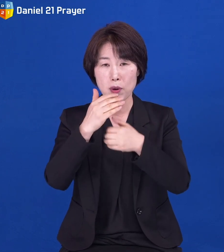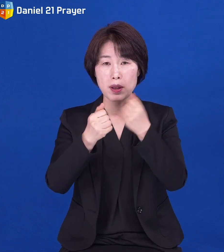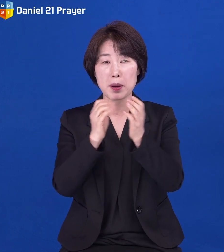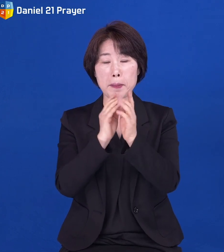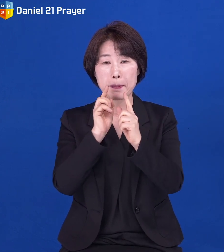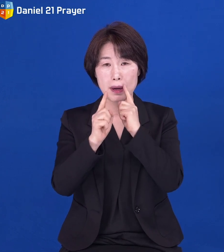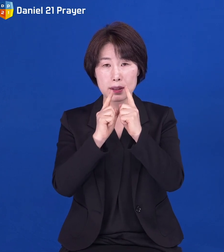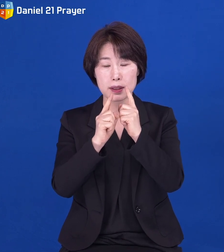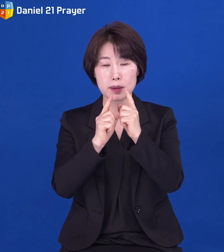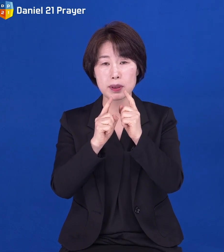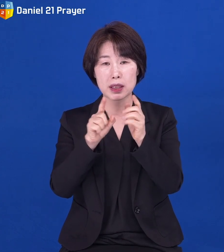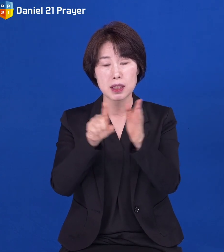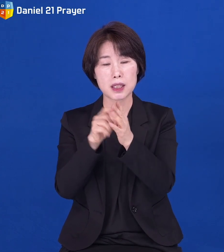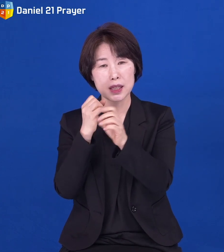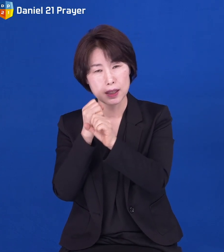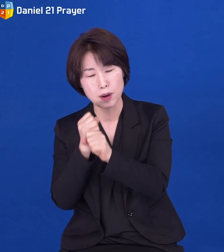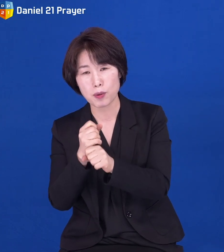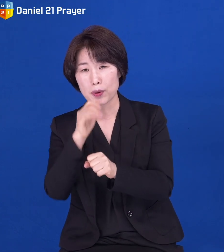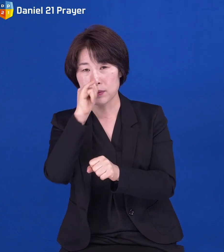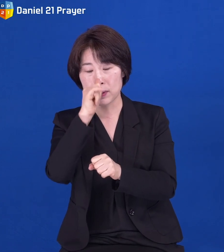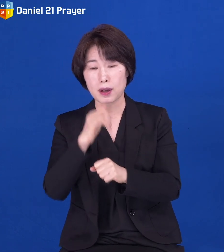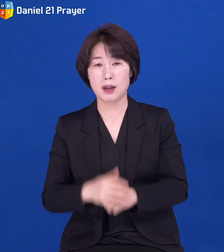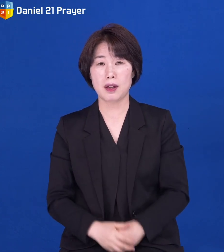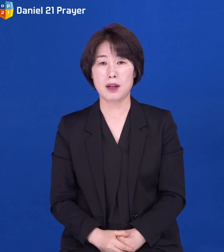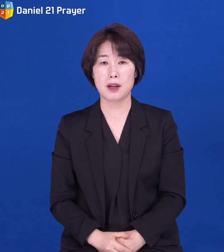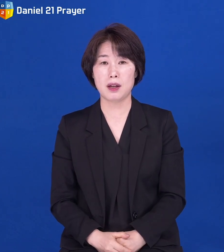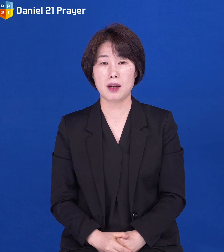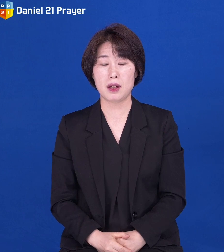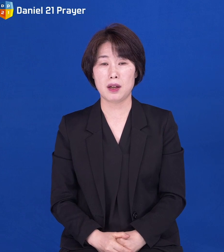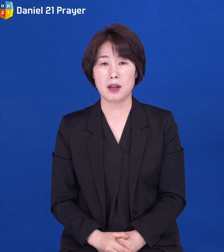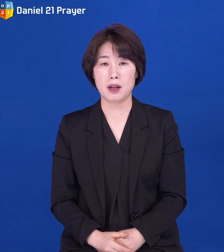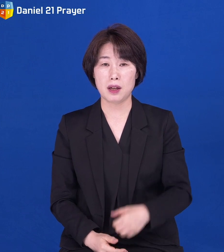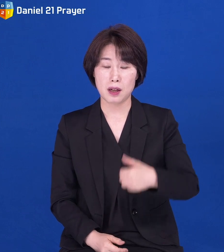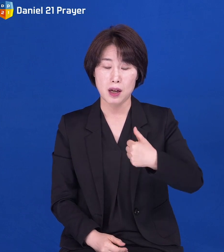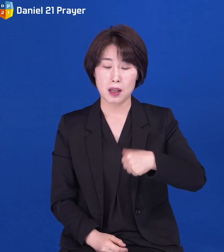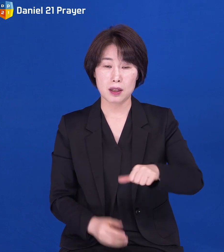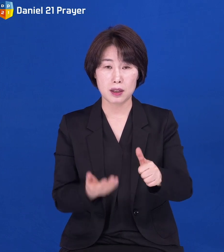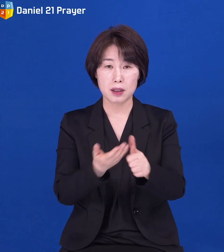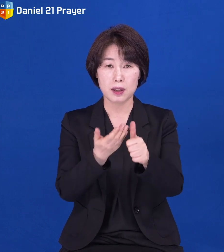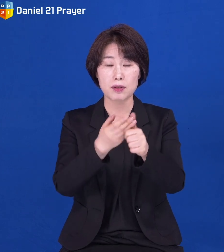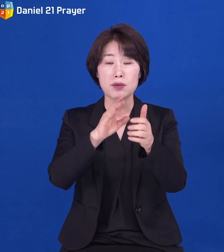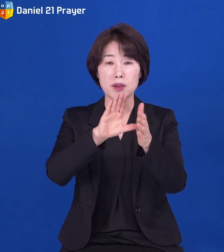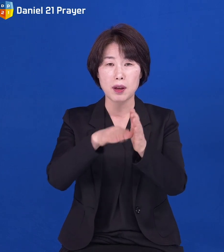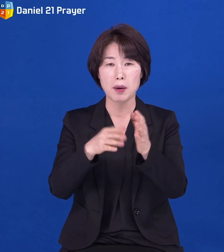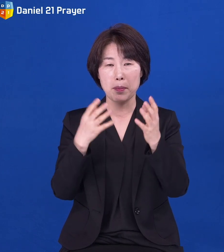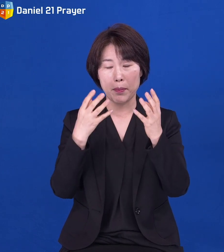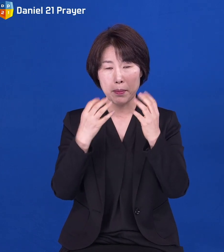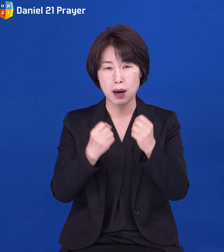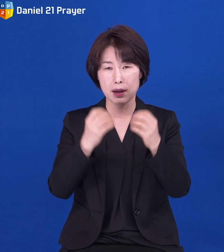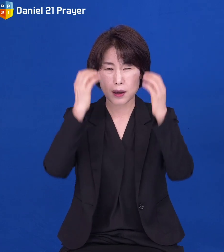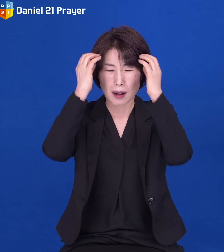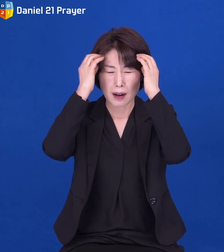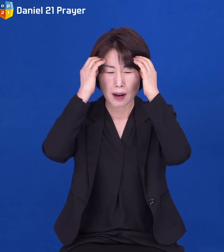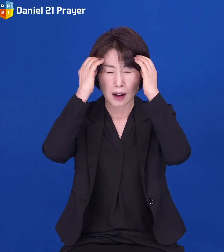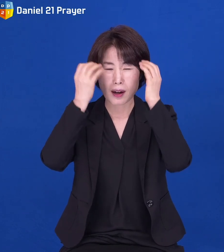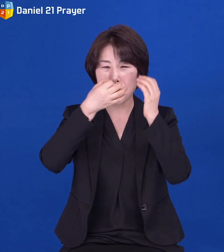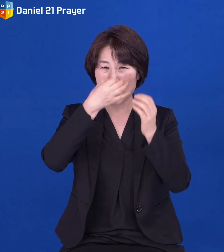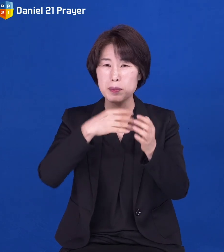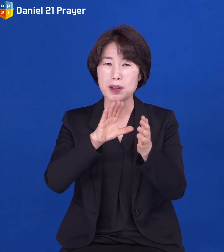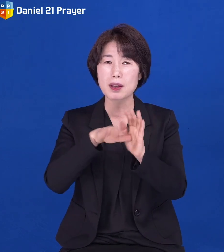없는데 아이를 키우면서 정말 힘든 일을 너무너무 많이 겪었어요. 정말 아이가 아기 때는